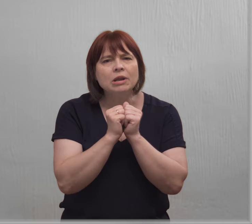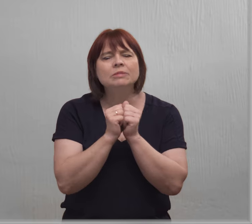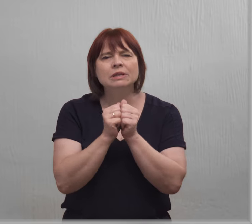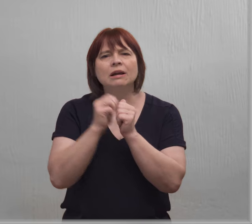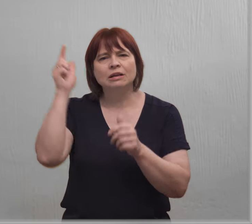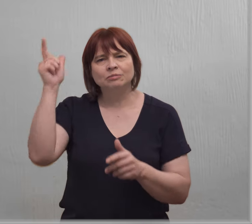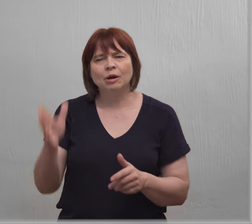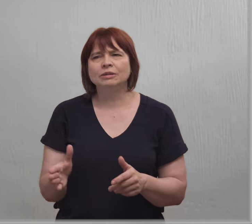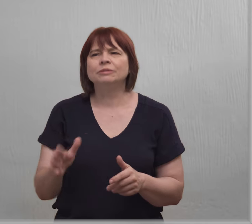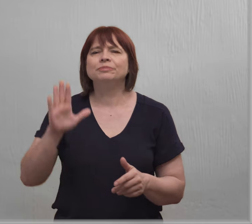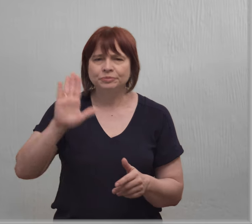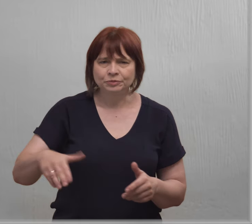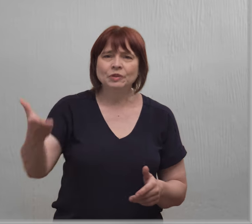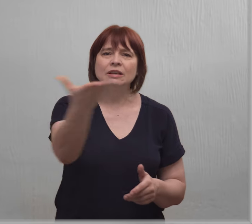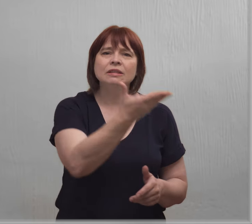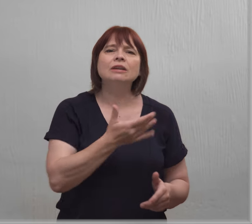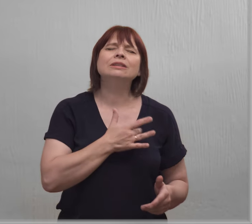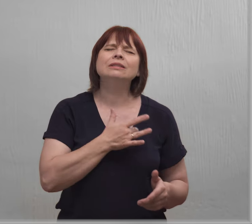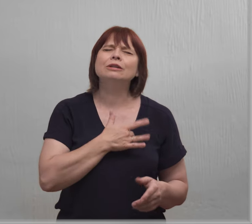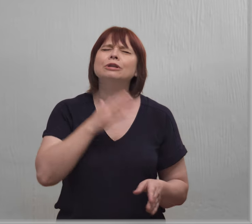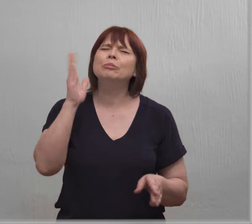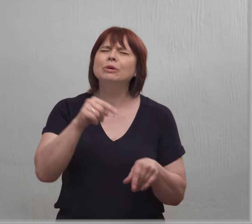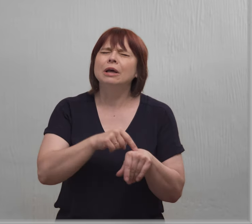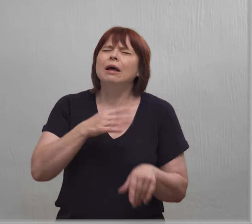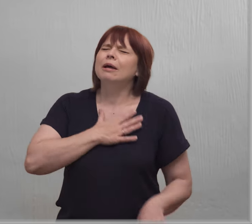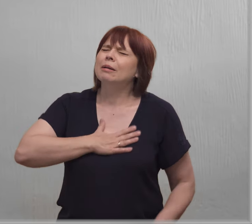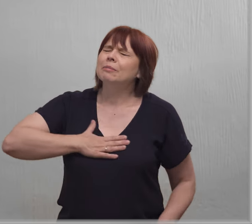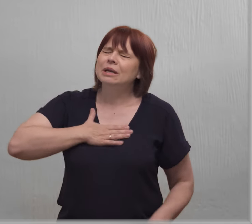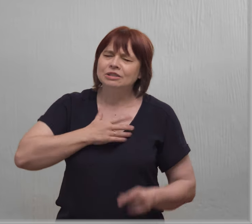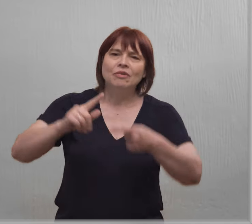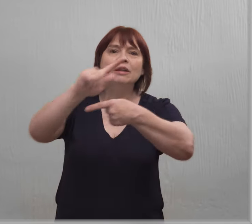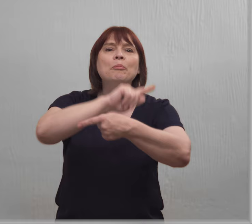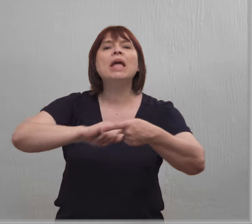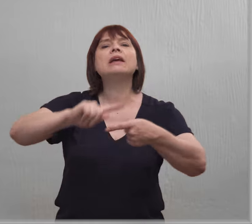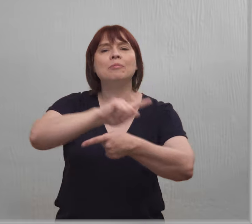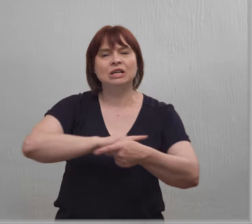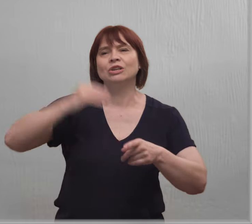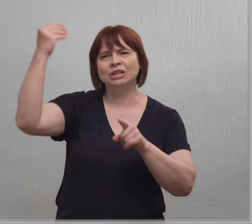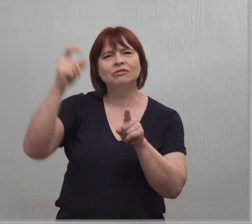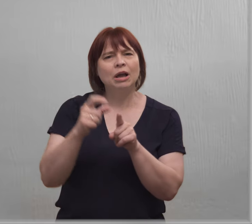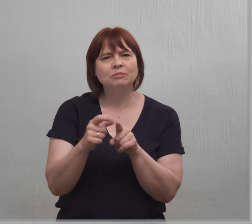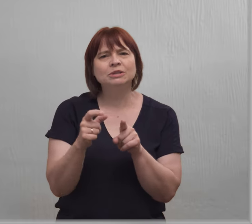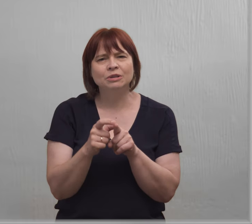Господь, пусть наши сердца сегодня переживут преображение Твоим словом.